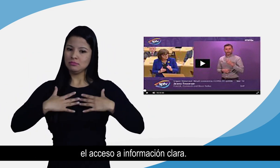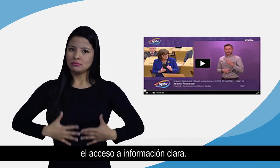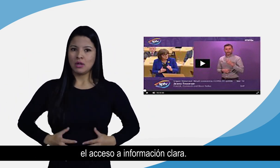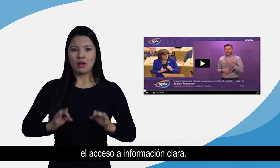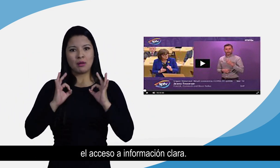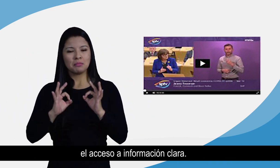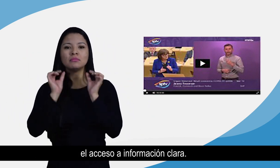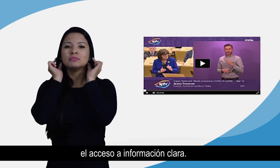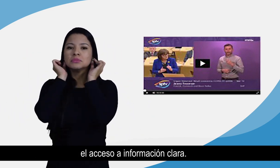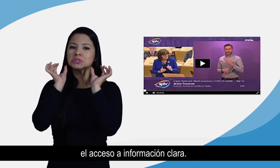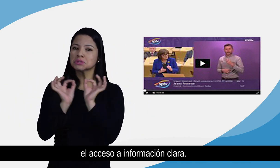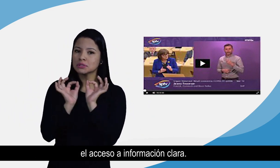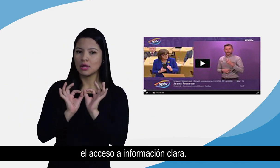acceso a la información clara.